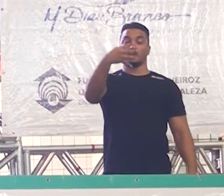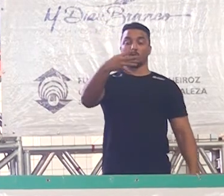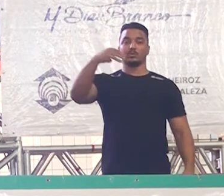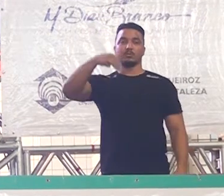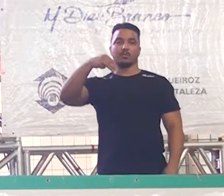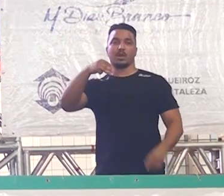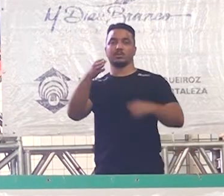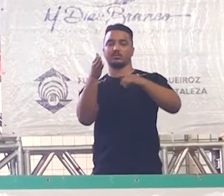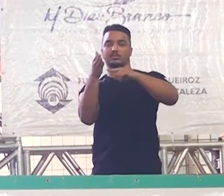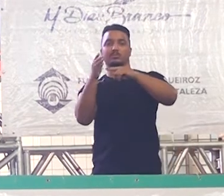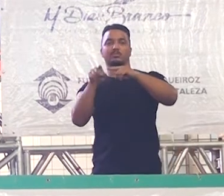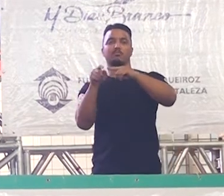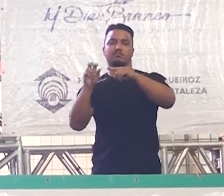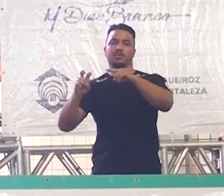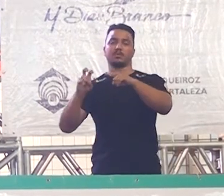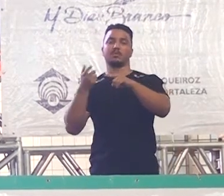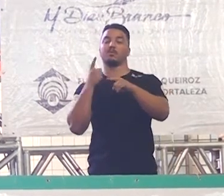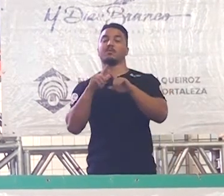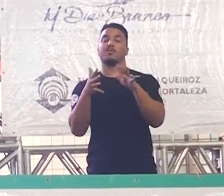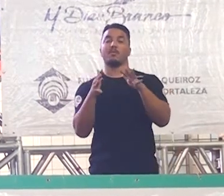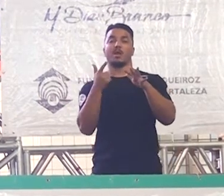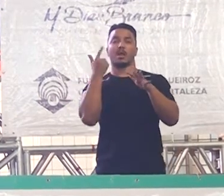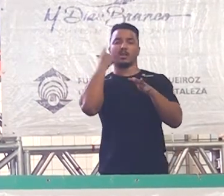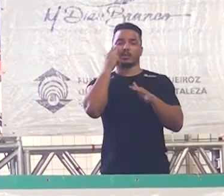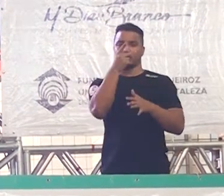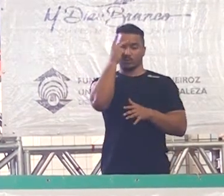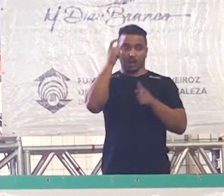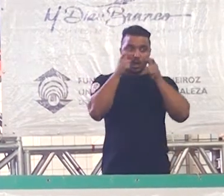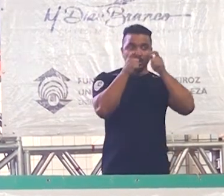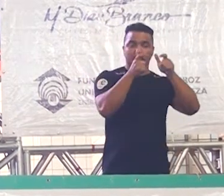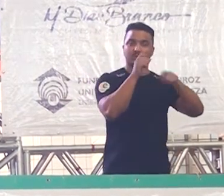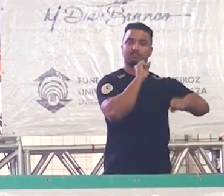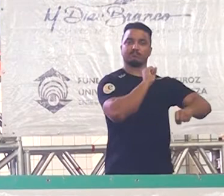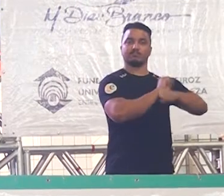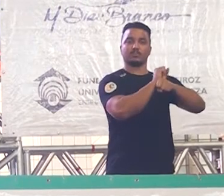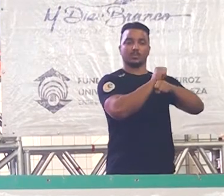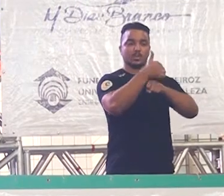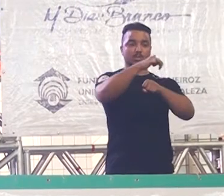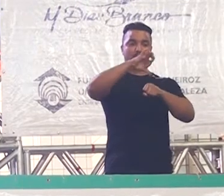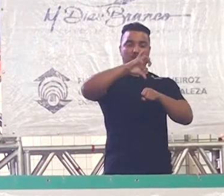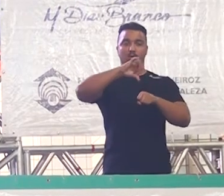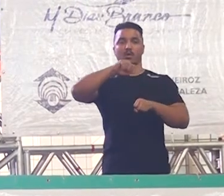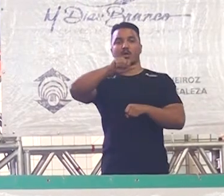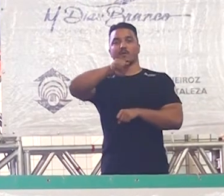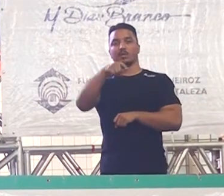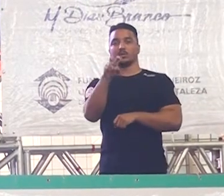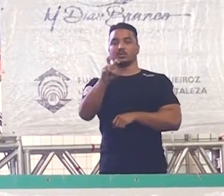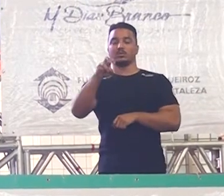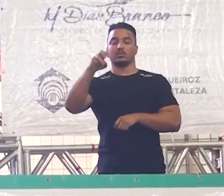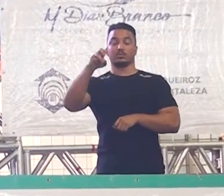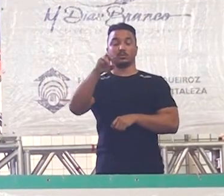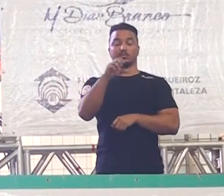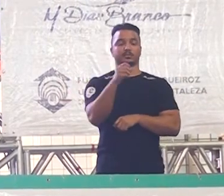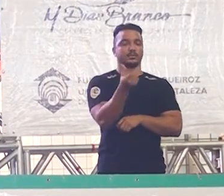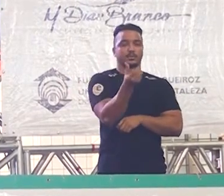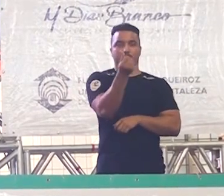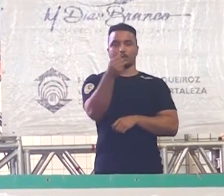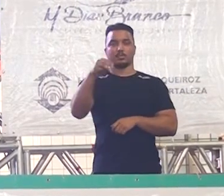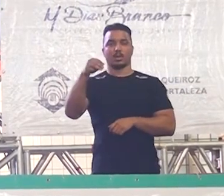metros. Então, motorista atento, parou em 19,5 metros, 6 metros,